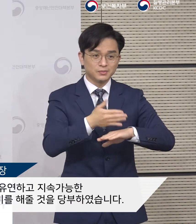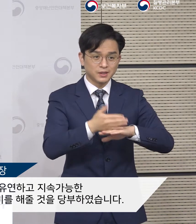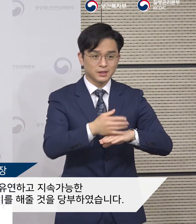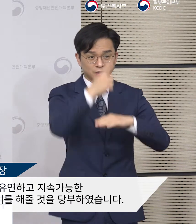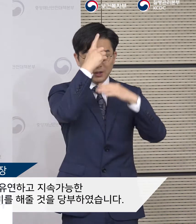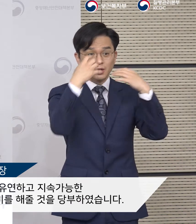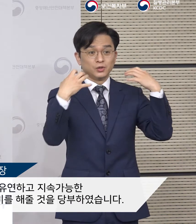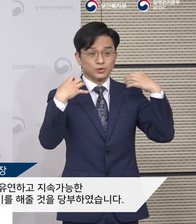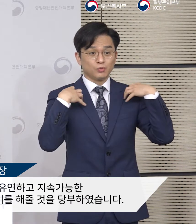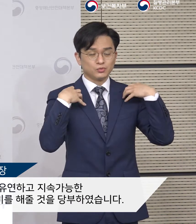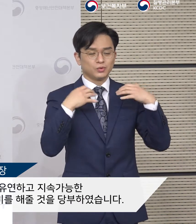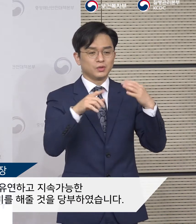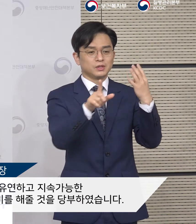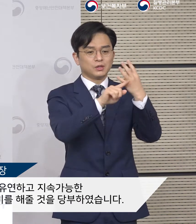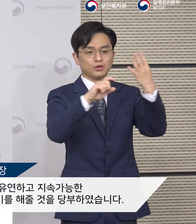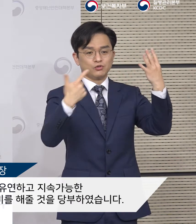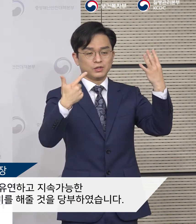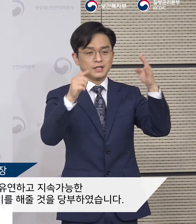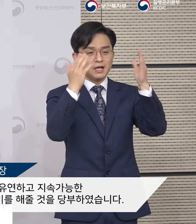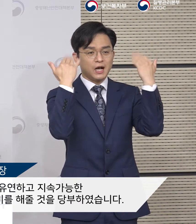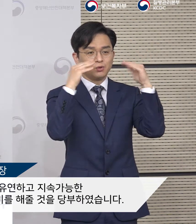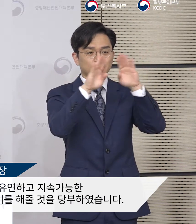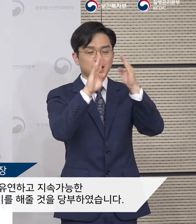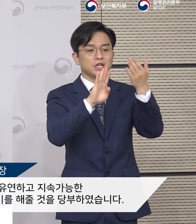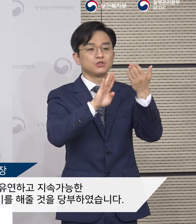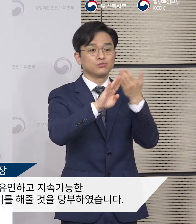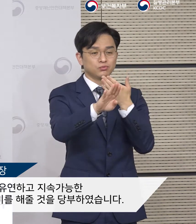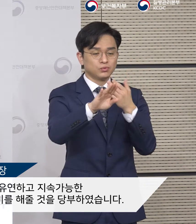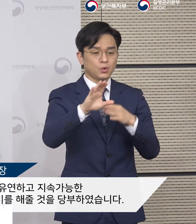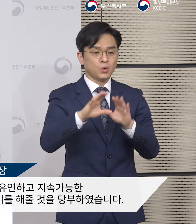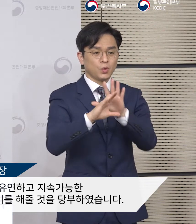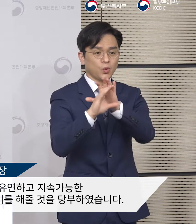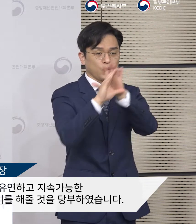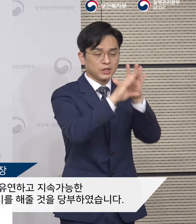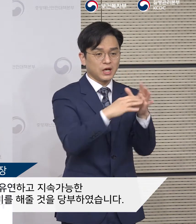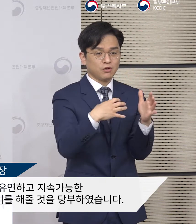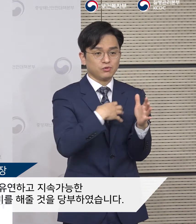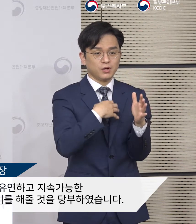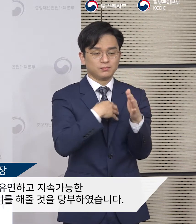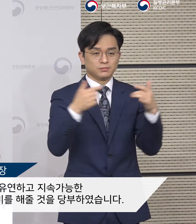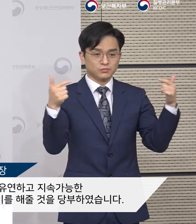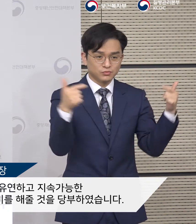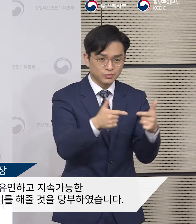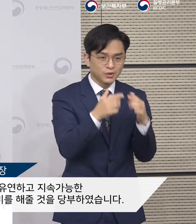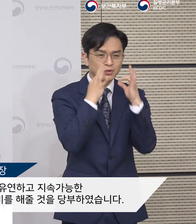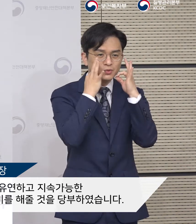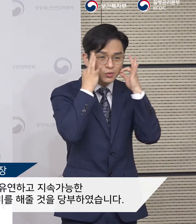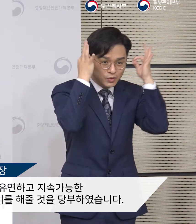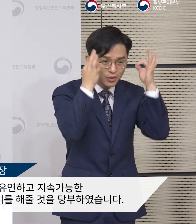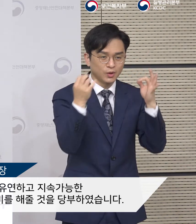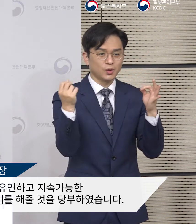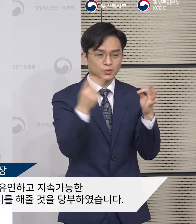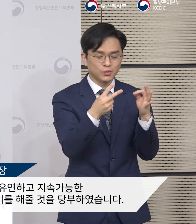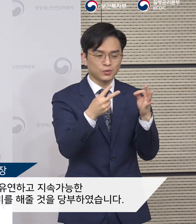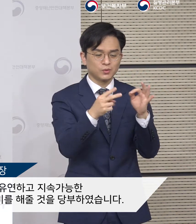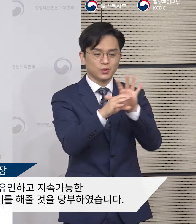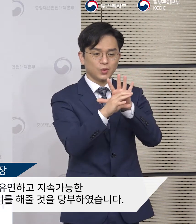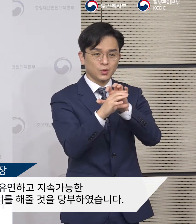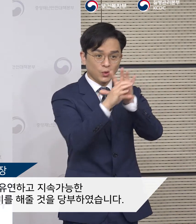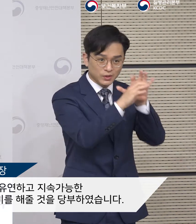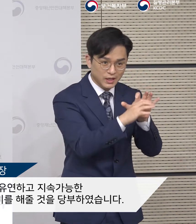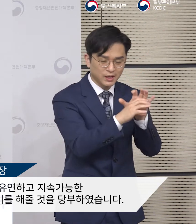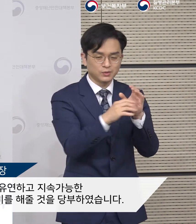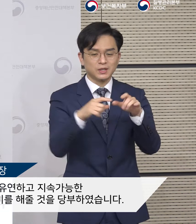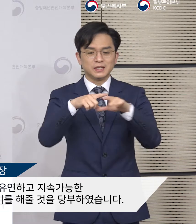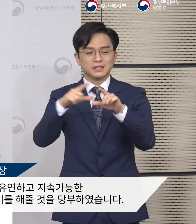있고 개학 이후 코로나19 전파 위험을 낮추면서도 유연하고 지속 가능한 생활 방역 체계로 나아갈